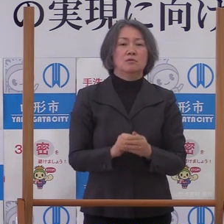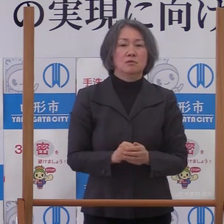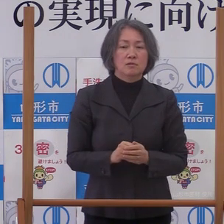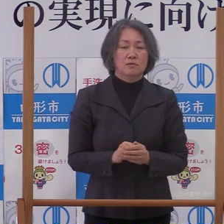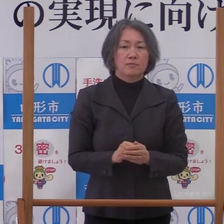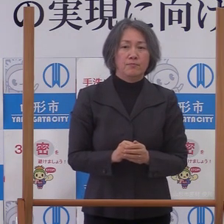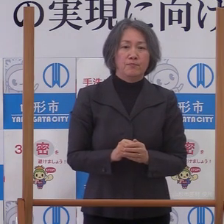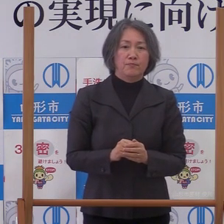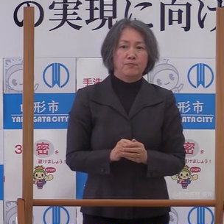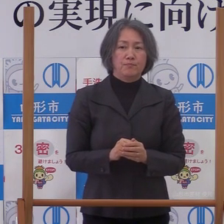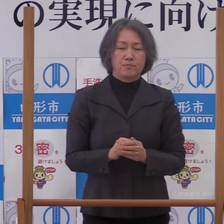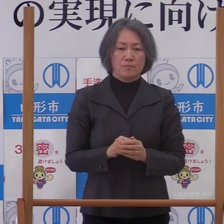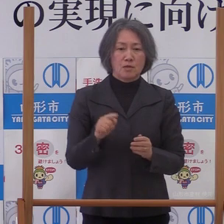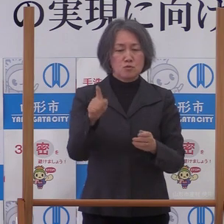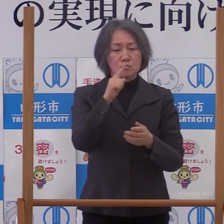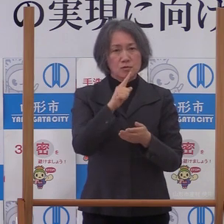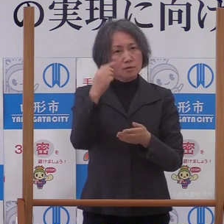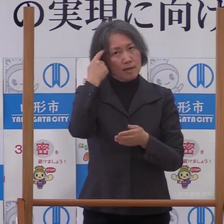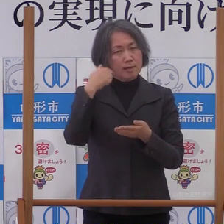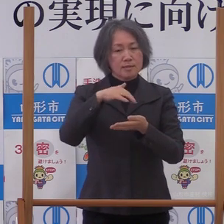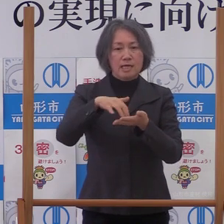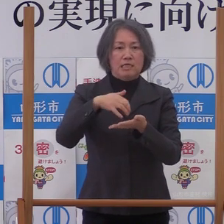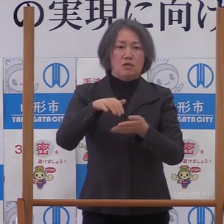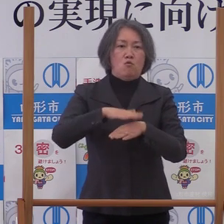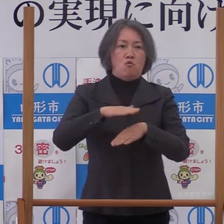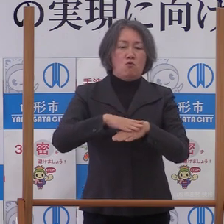よろしくお願いします。